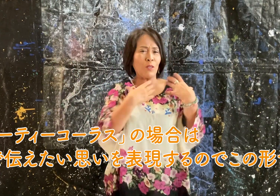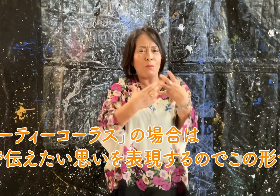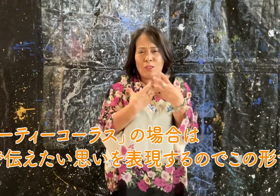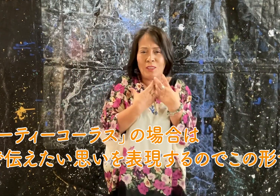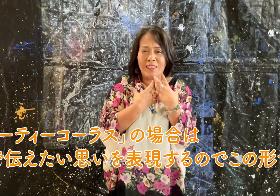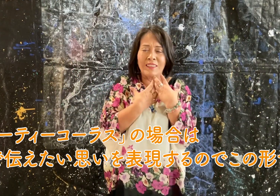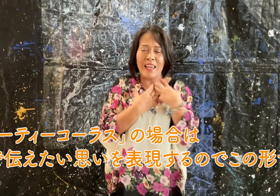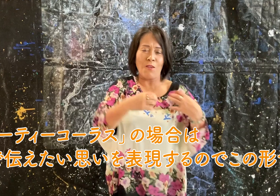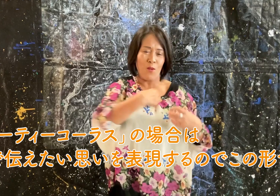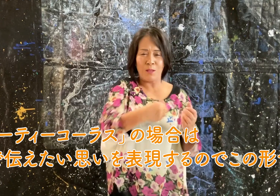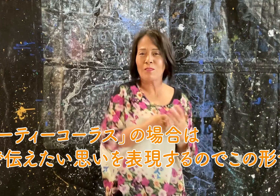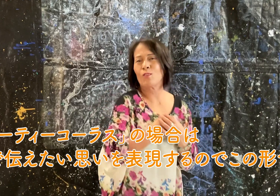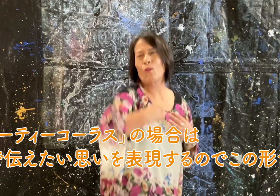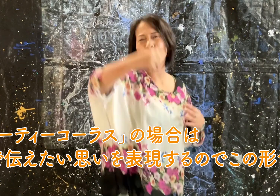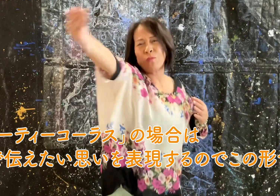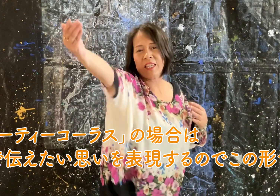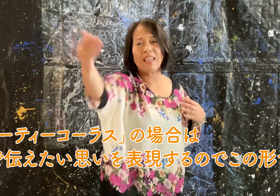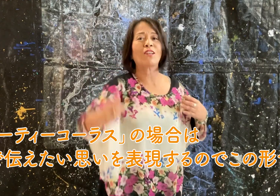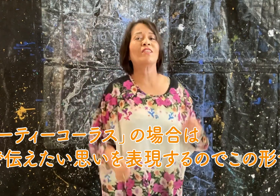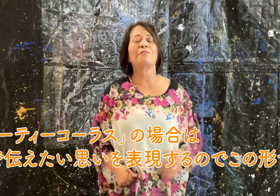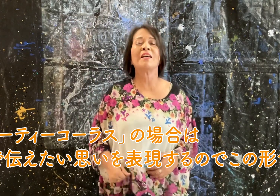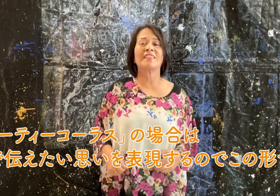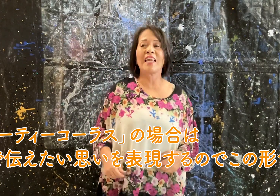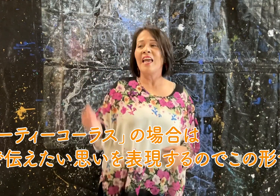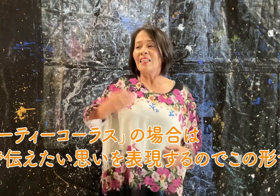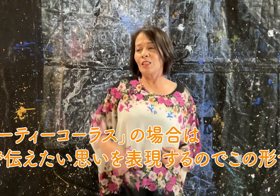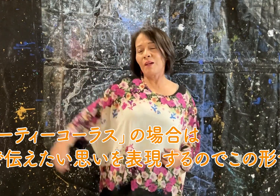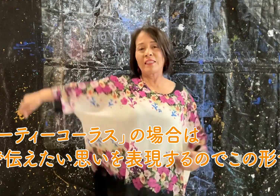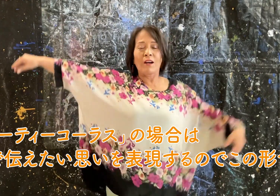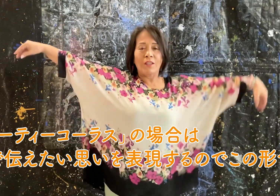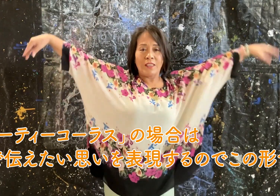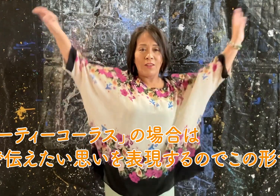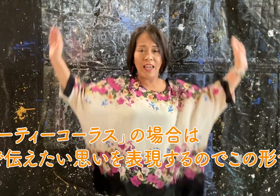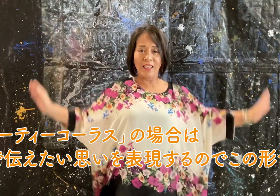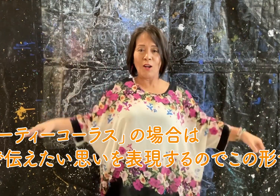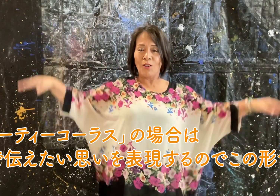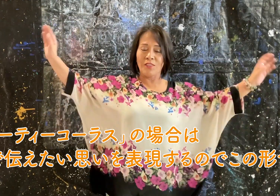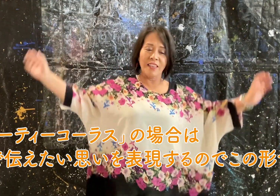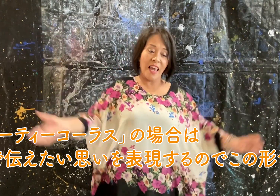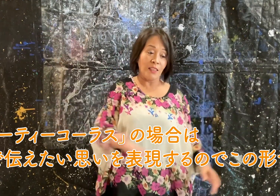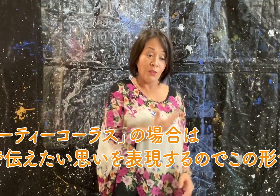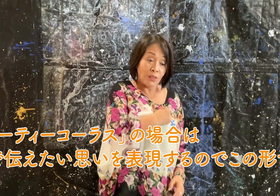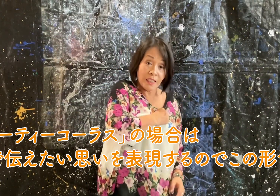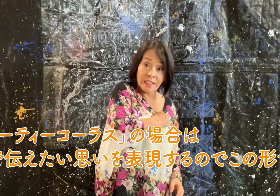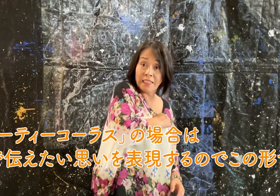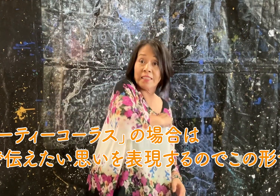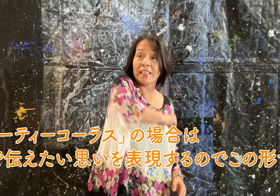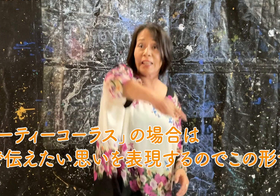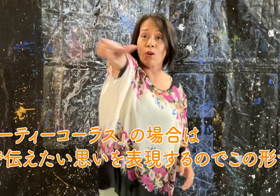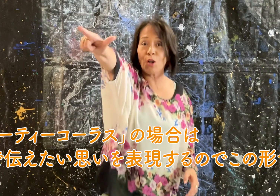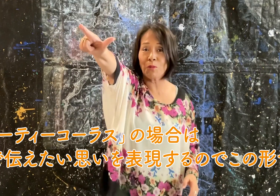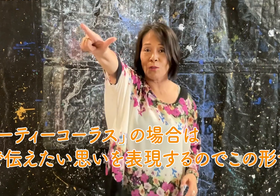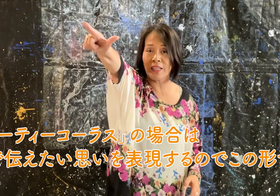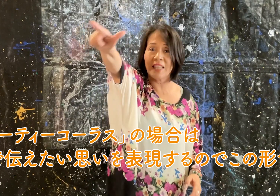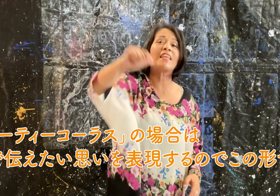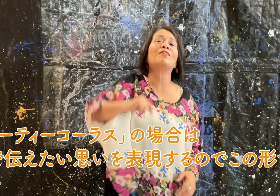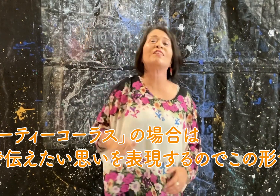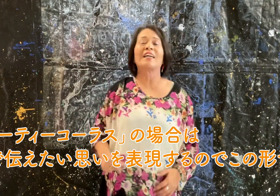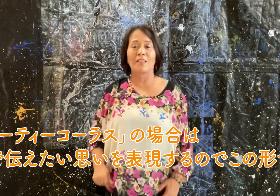もう気持ちで気持ちを飛んでけというイメージで翼を広げ飛んで行きたい心も飛んでけっていう風になって